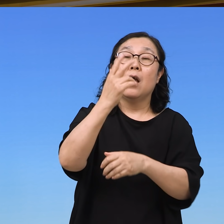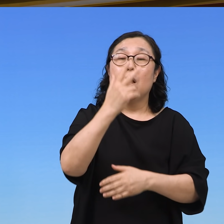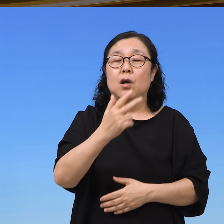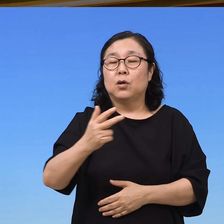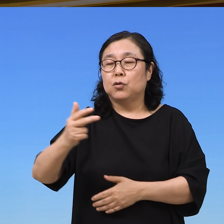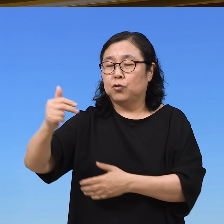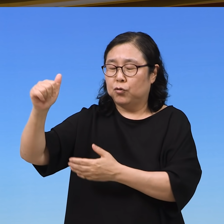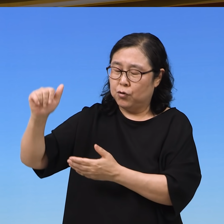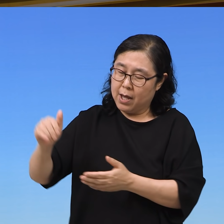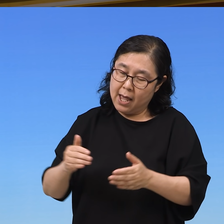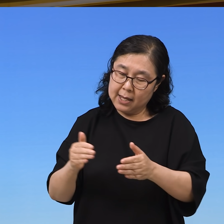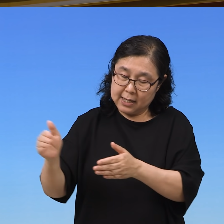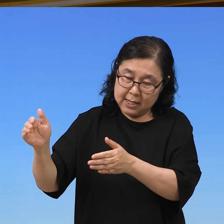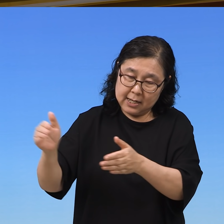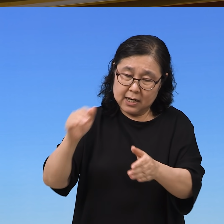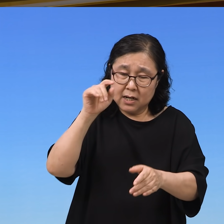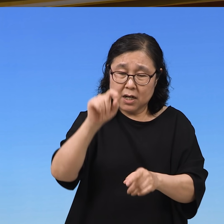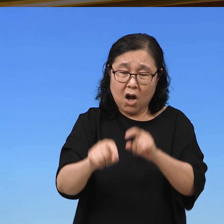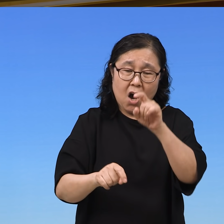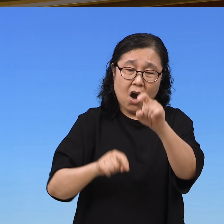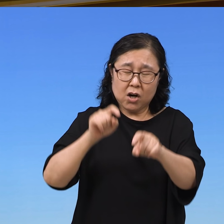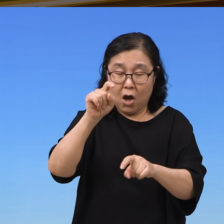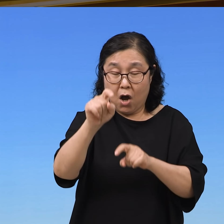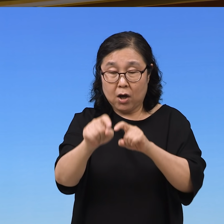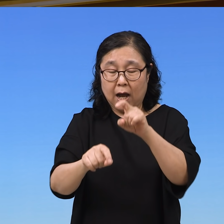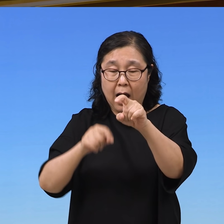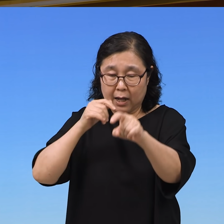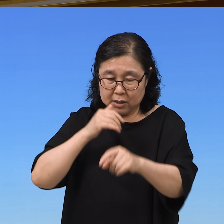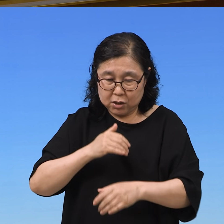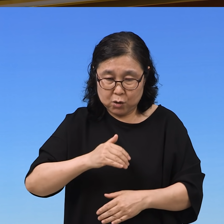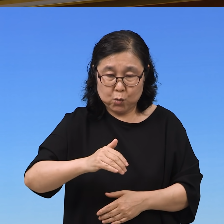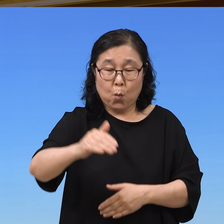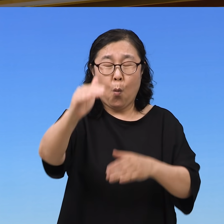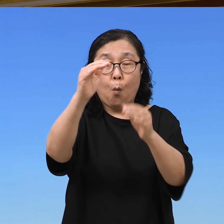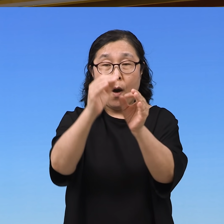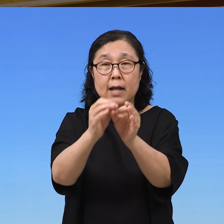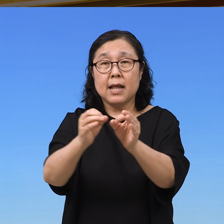주의 길을 걸어가는 동안에